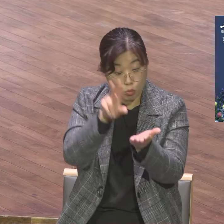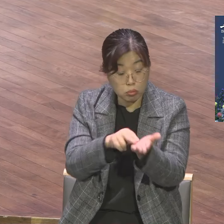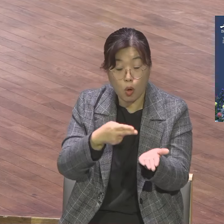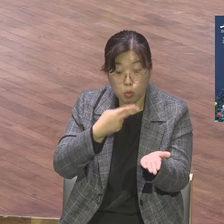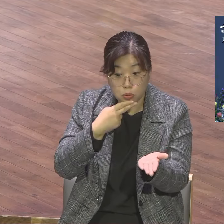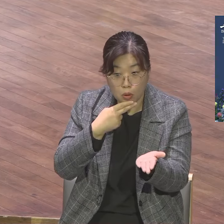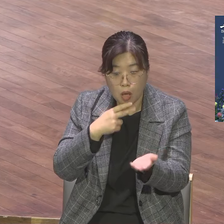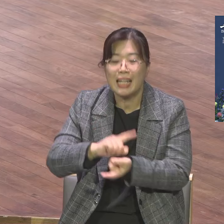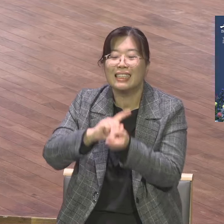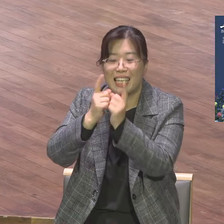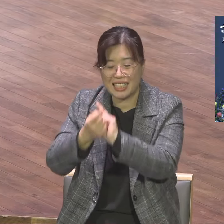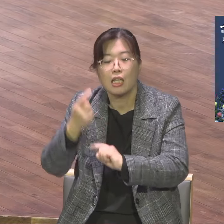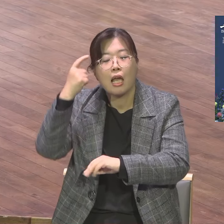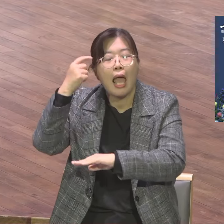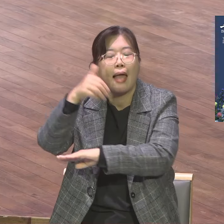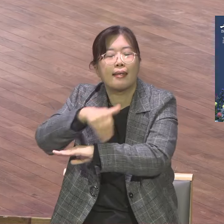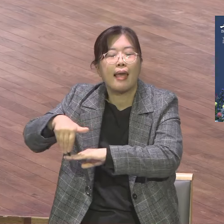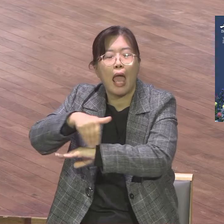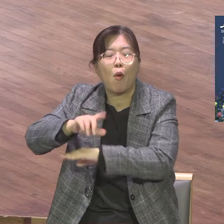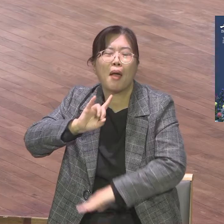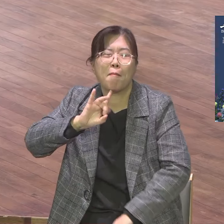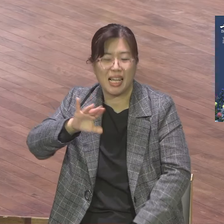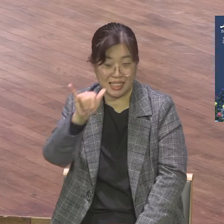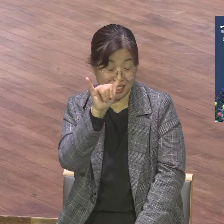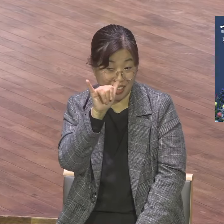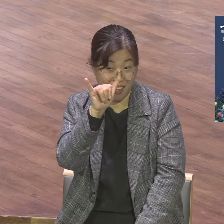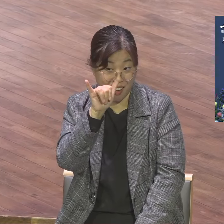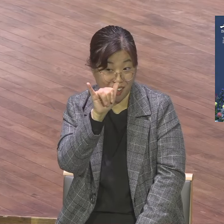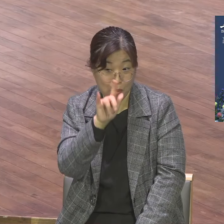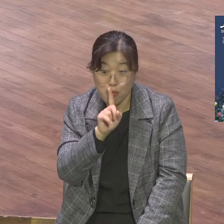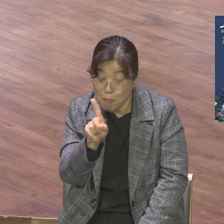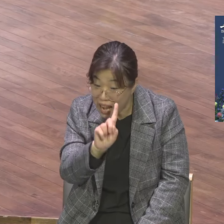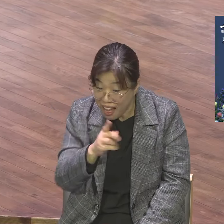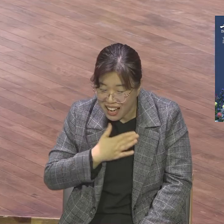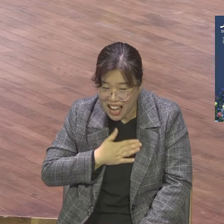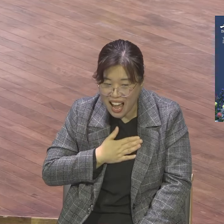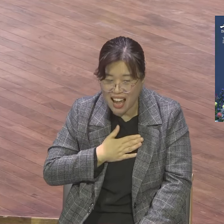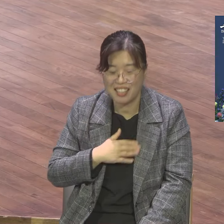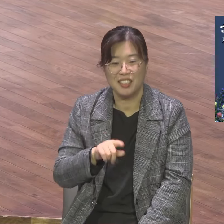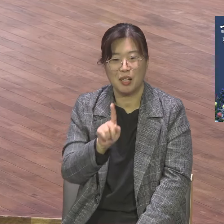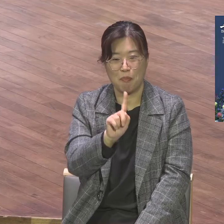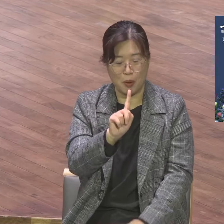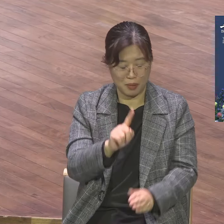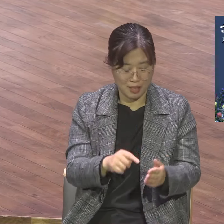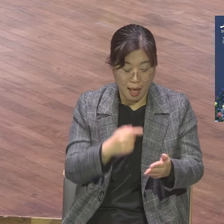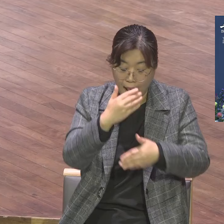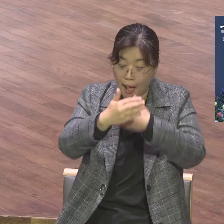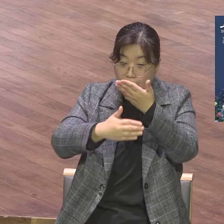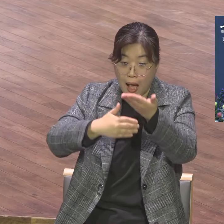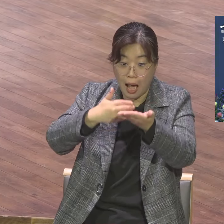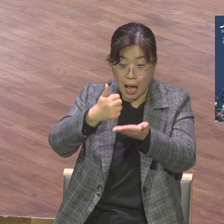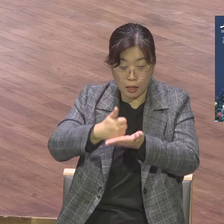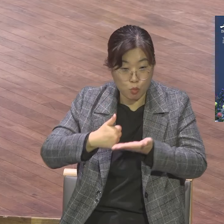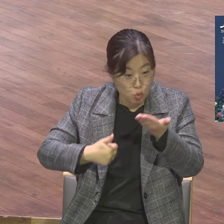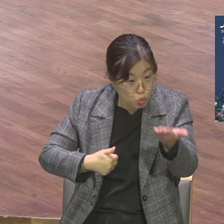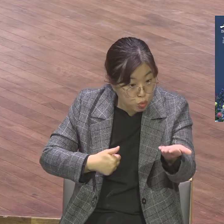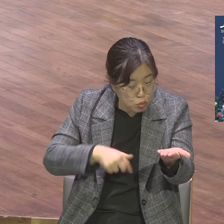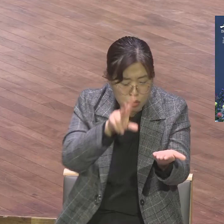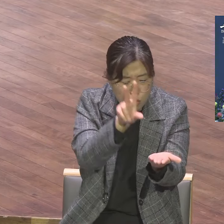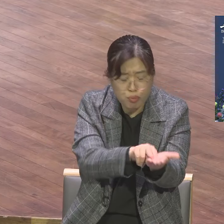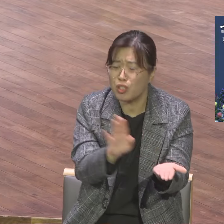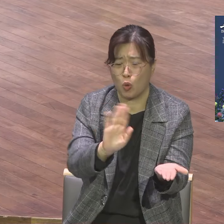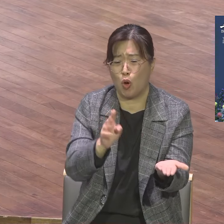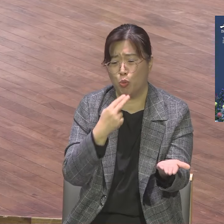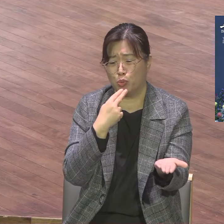중요한 메시지입니다. 자, 하나님의 작정에 대해서 영적인 눈을 열고 볼 수 있어야 된다는